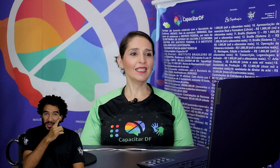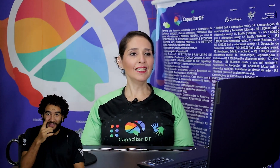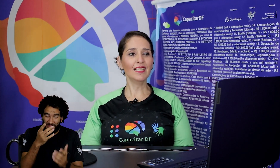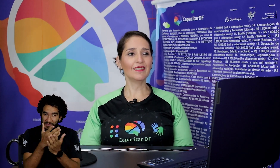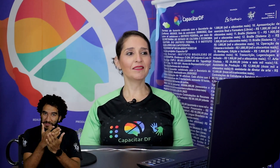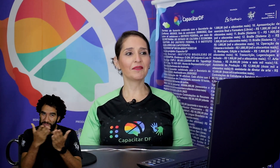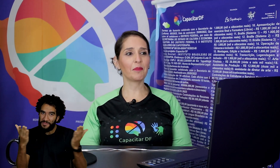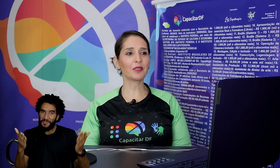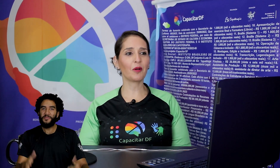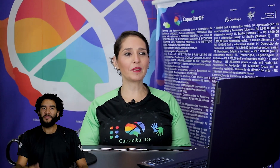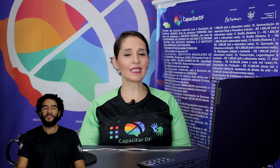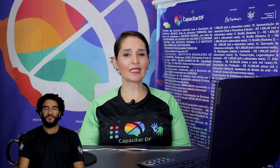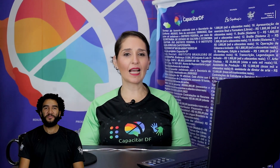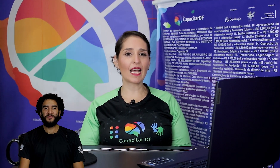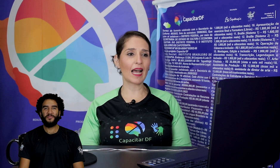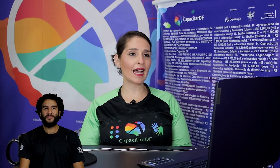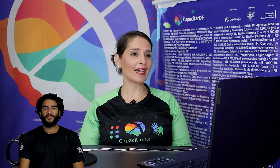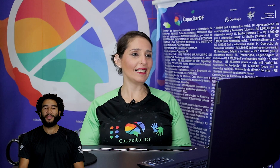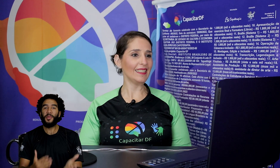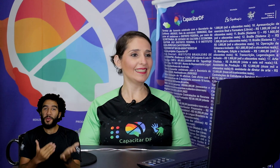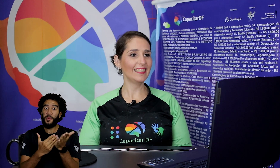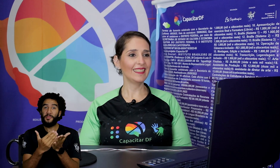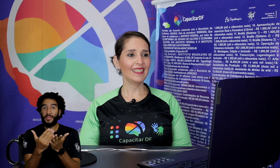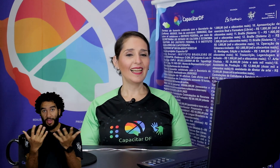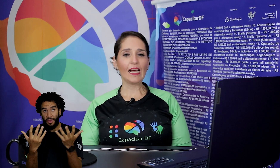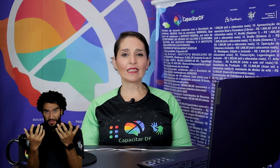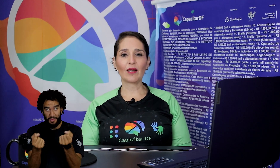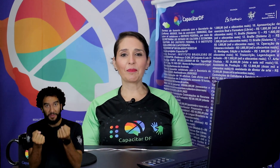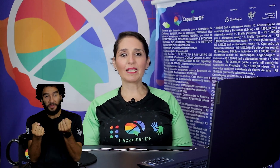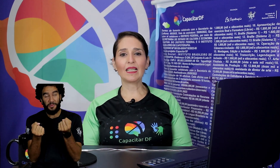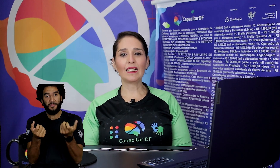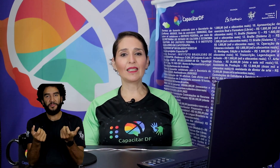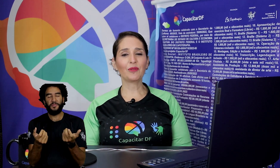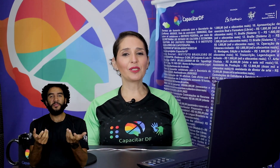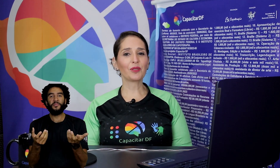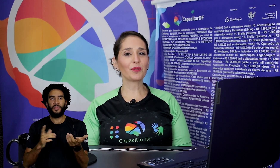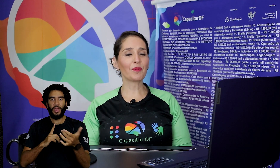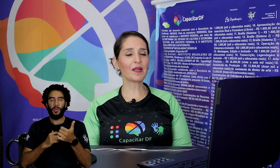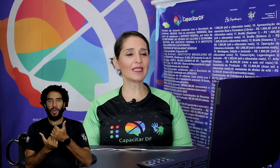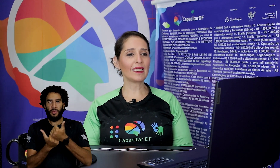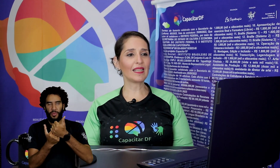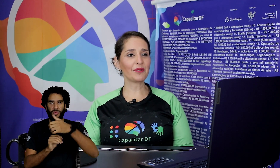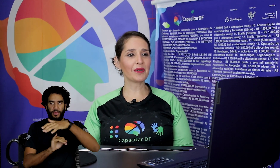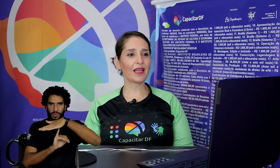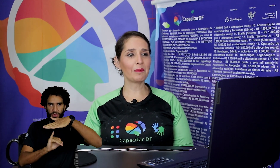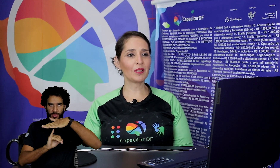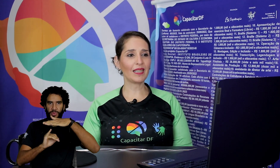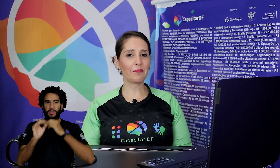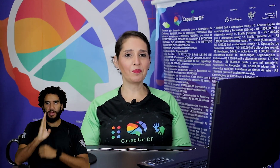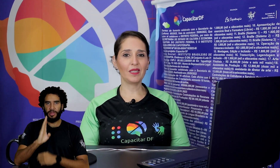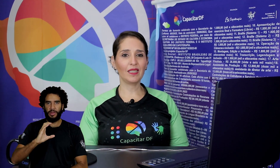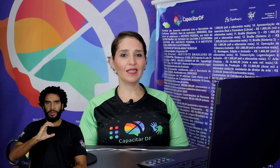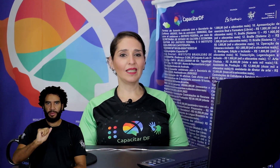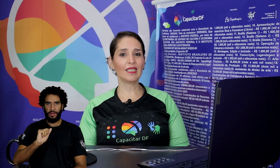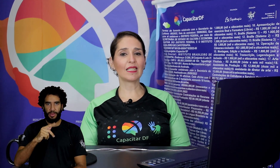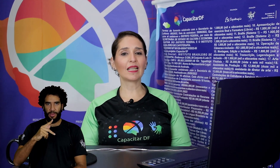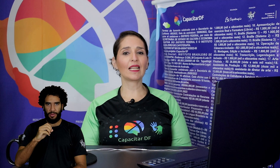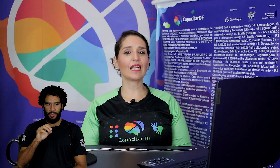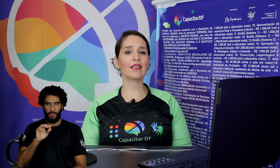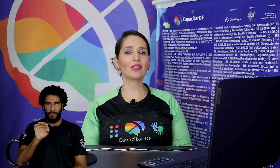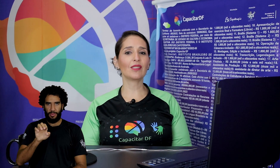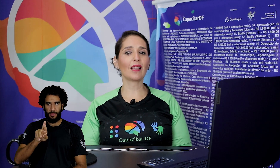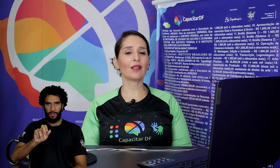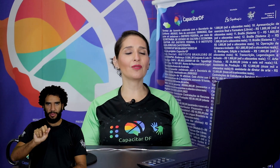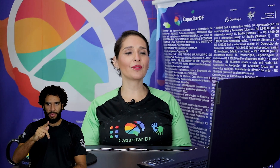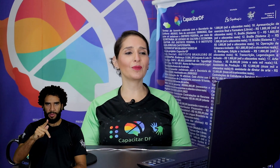dia! Vamos começar. Essa é uma parceria do Instituto Brasileiro de Capoterapia e da